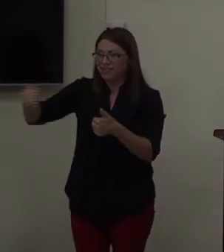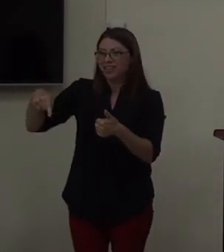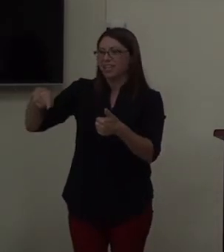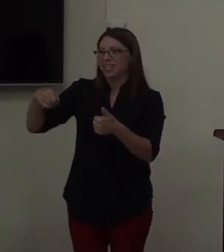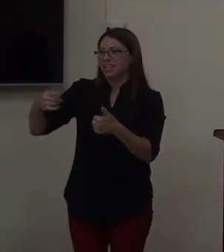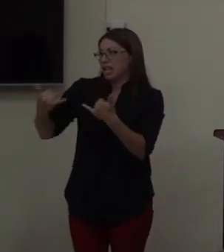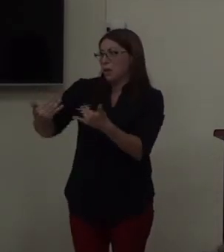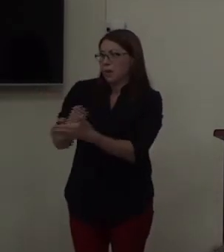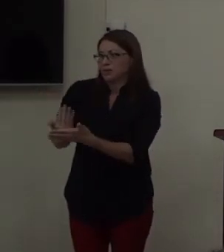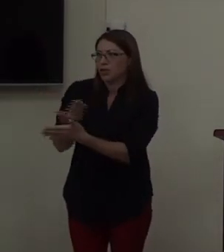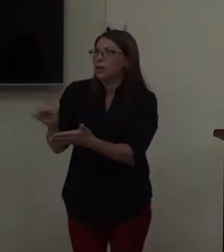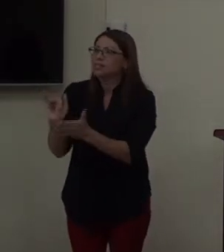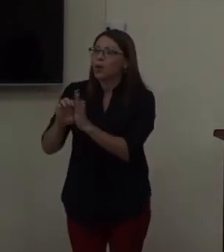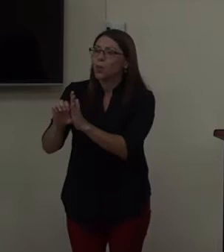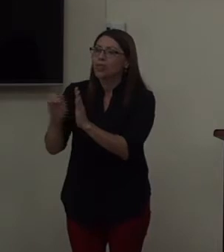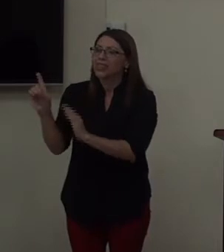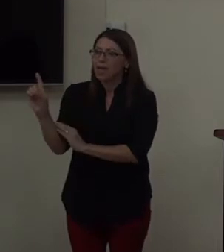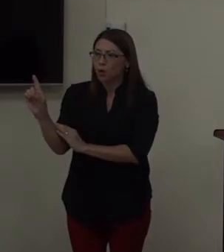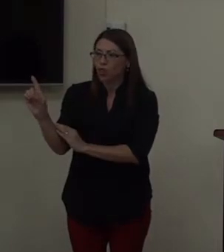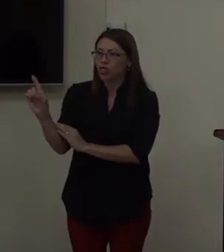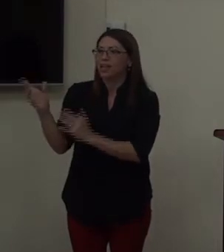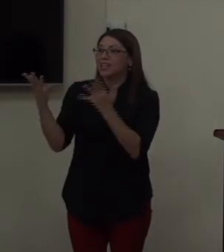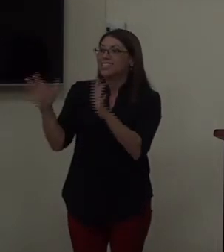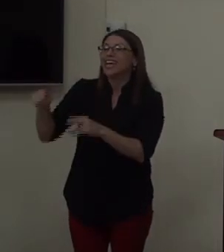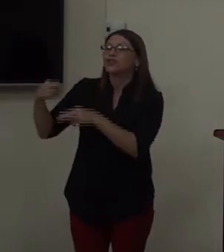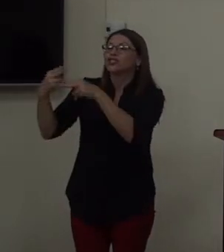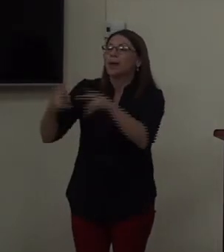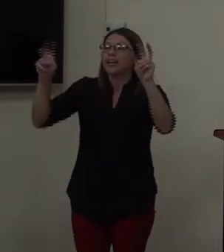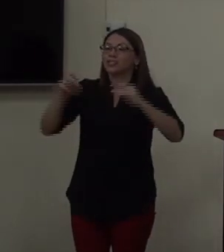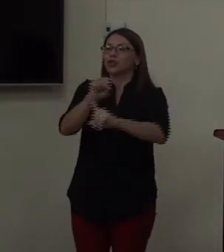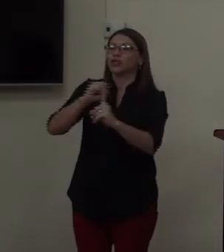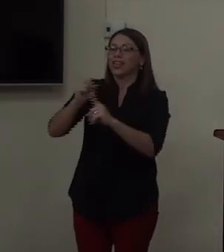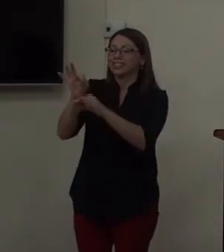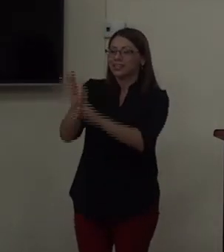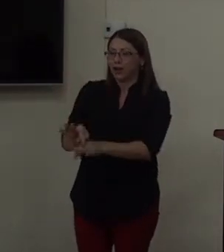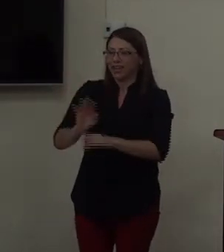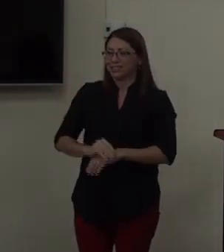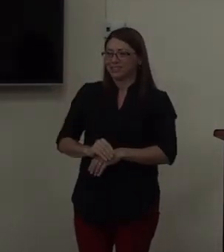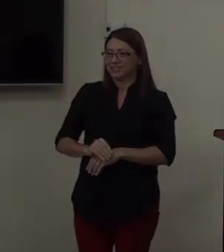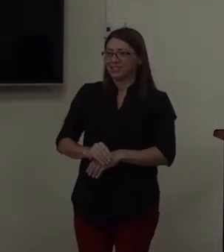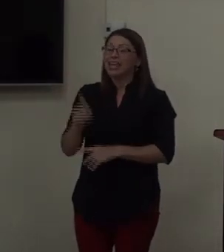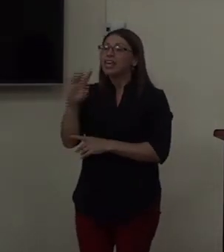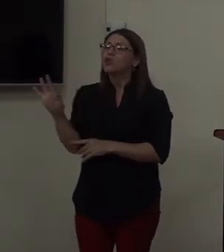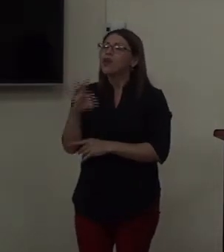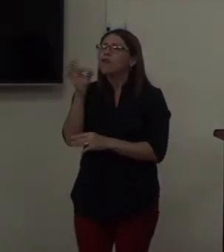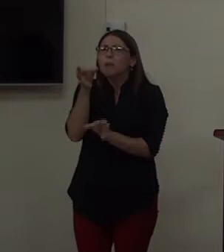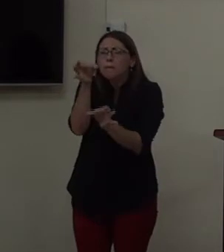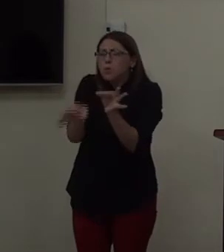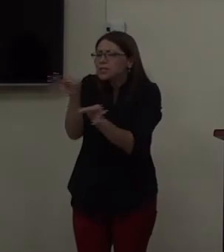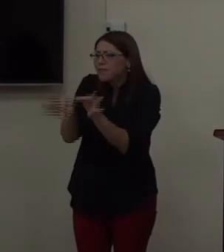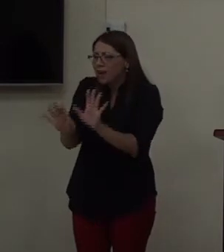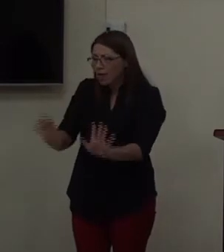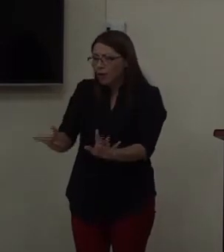más contemporáneas como la de Diamond, llaman sociedades tradicionales y tratan de una forma también muy simplificadora, pero